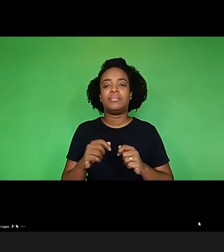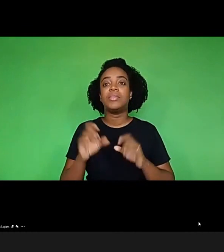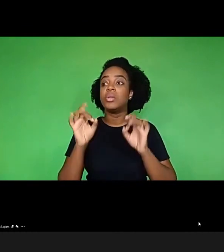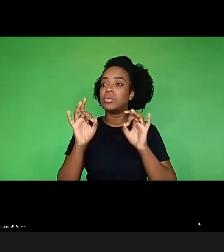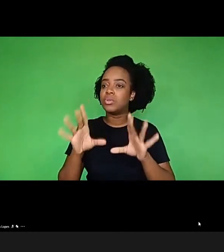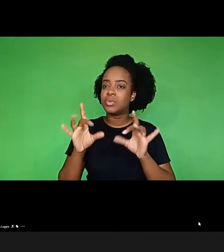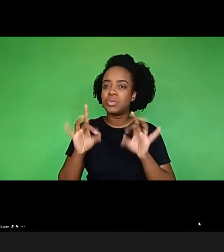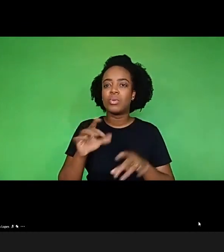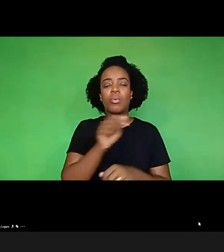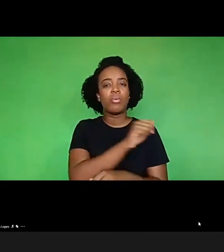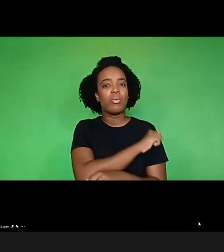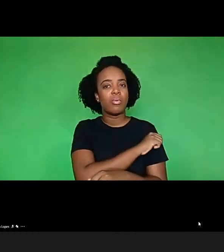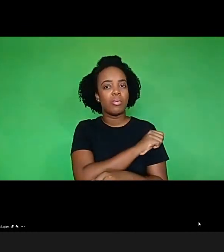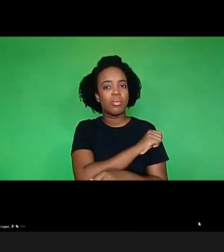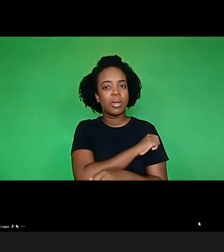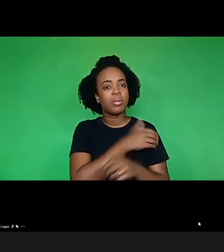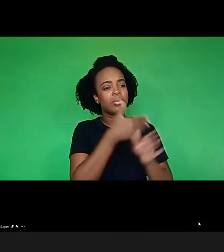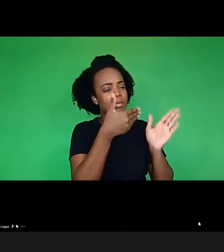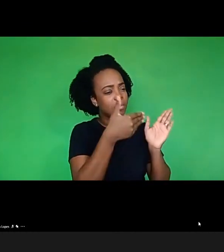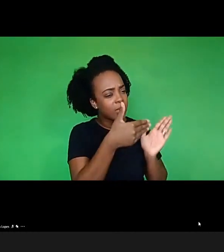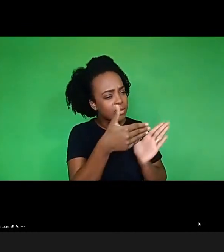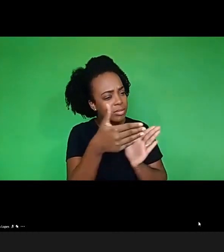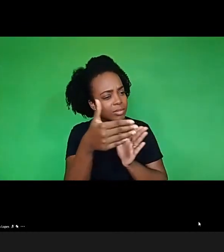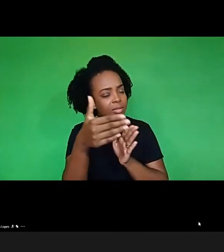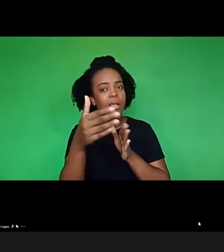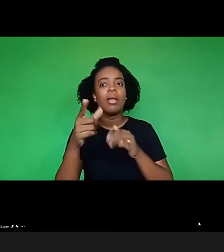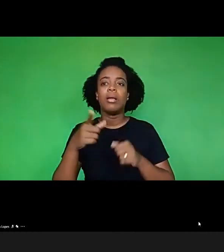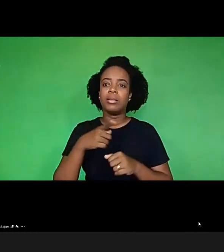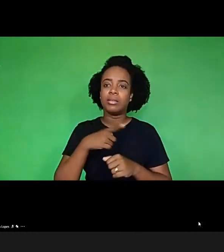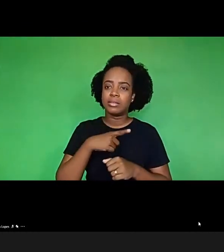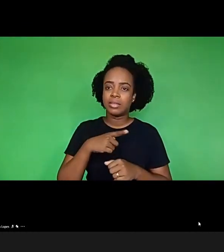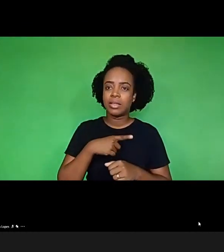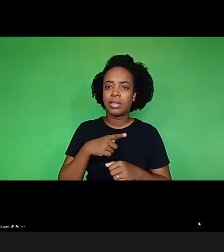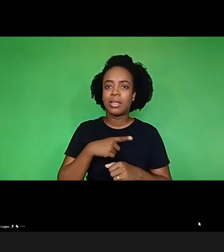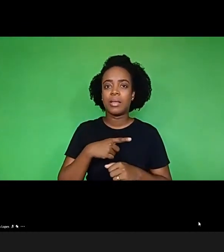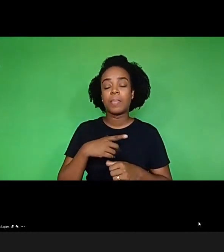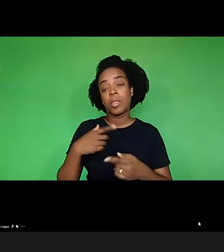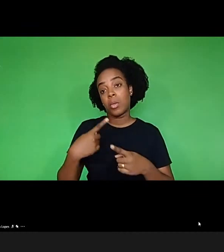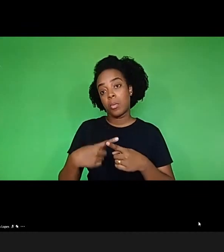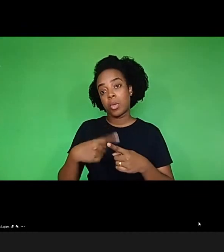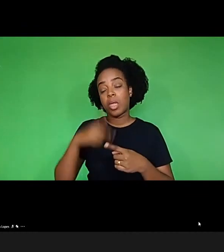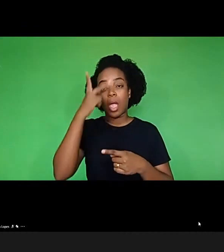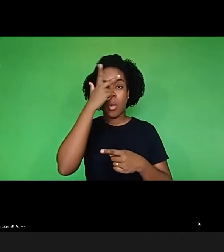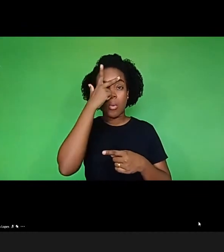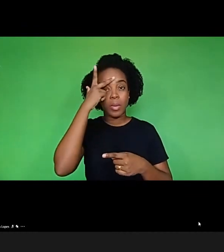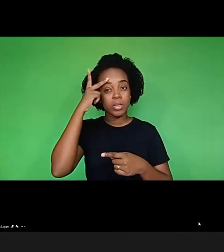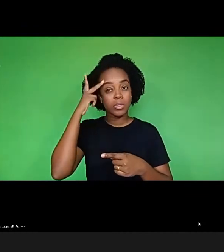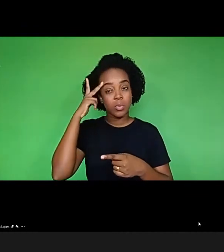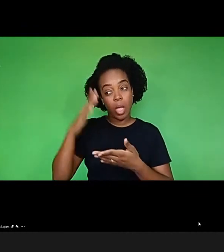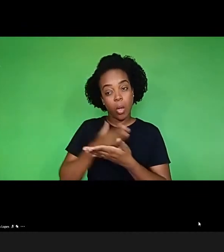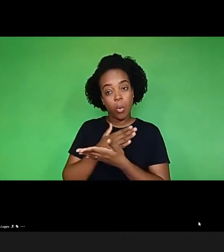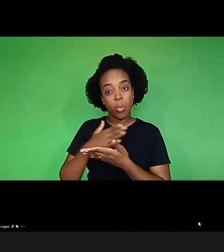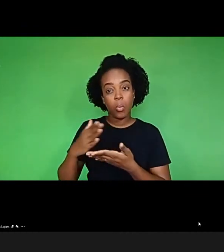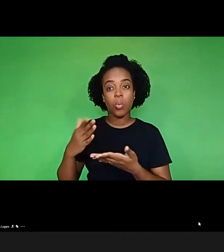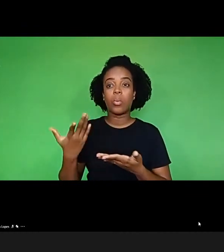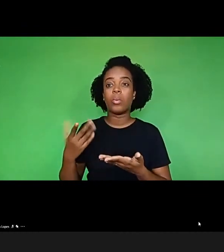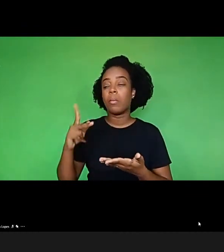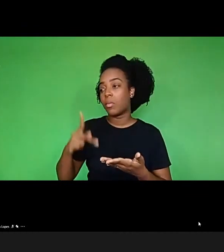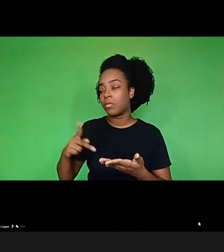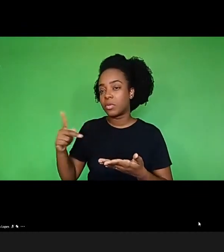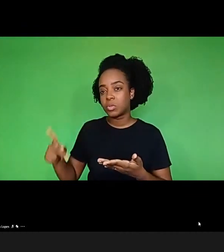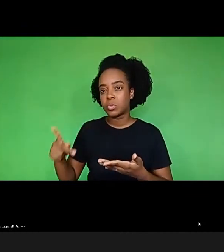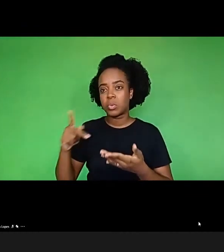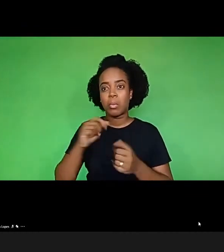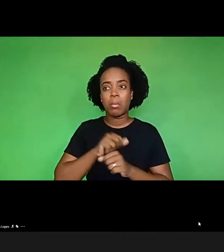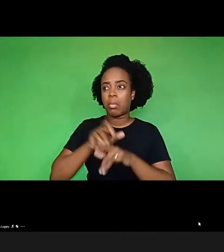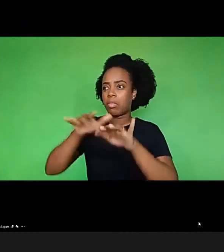essas atividades, para não ter problema para quem não quiser divulgar, né, os encontros. Tudo isso é